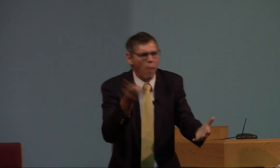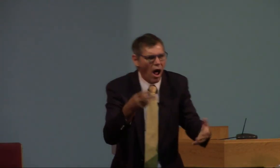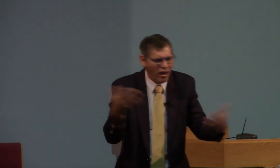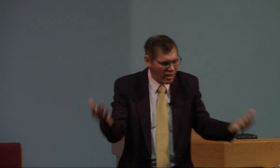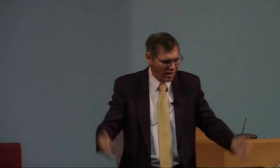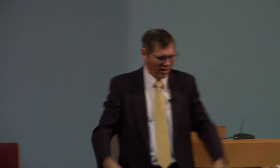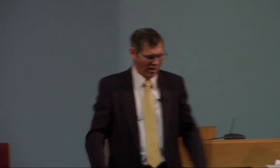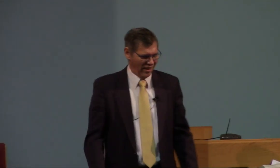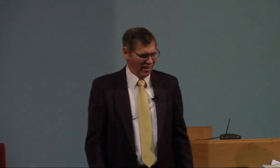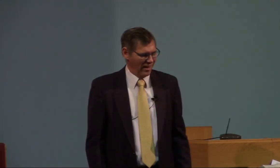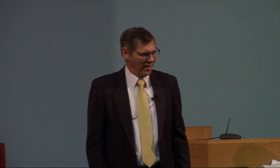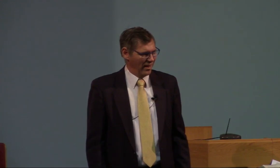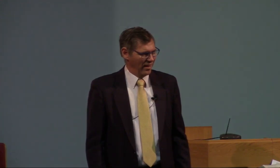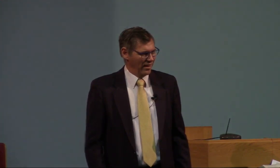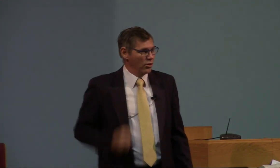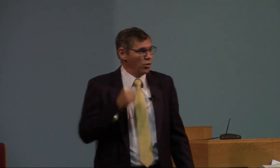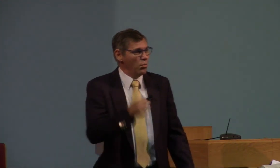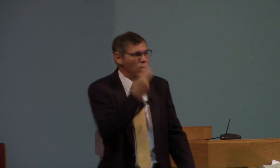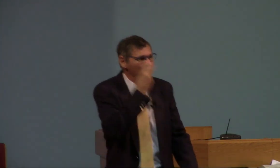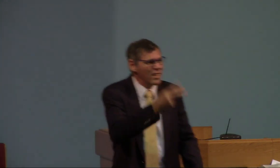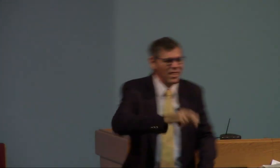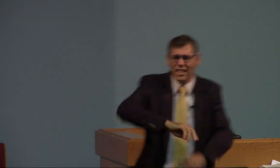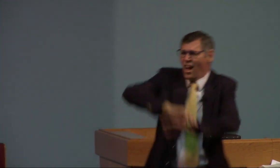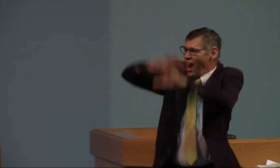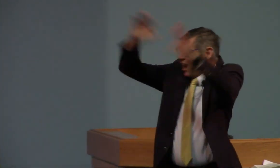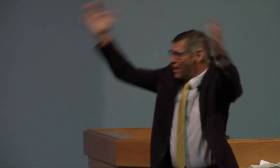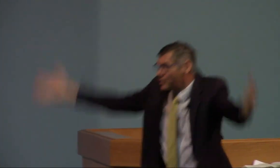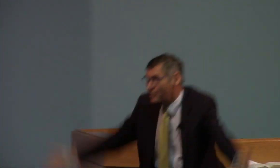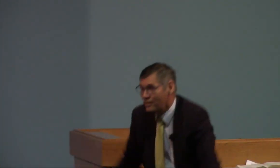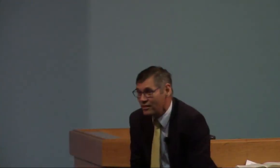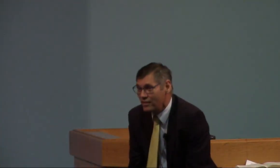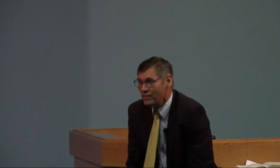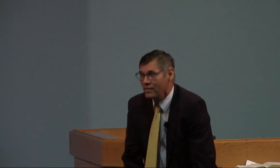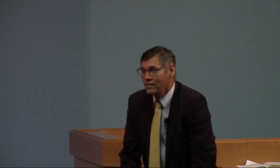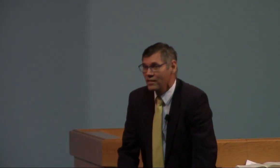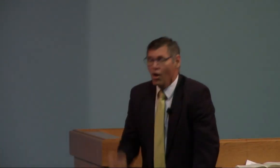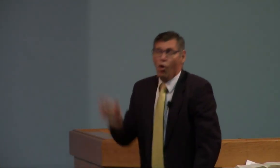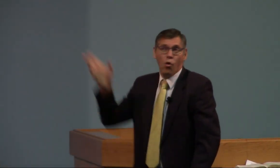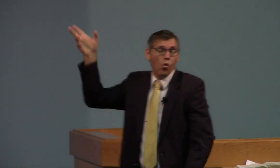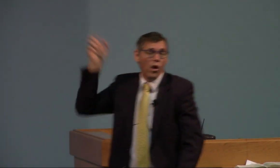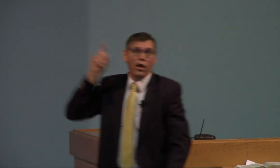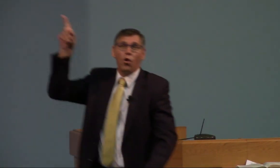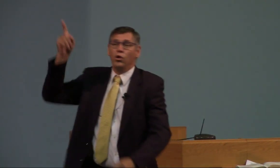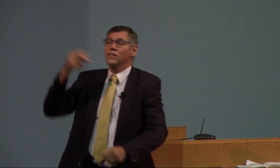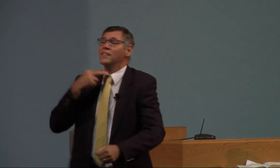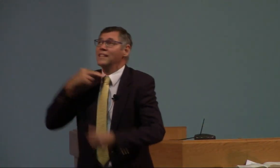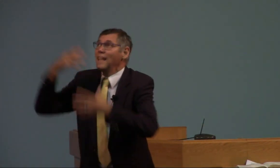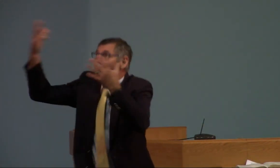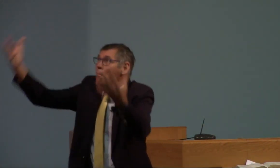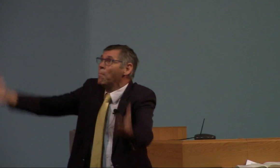nie. So Moses sien alles, hoor God se stem,